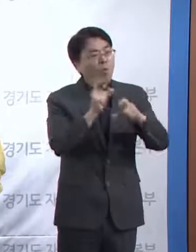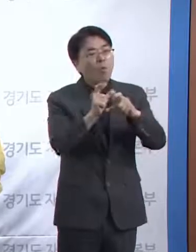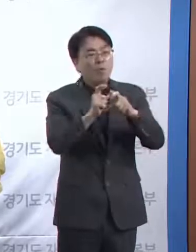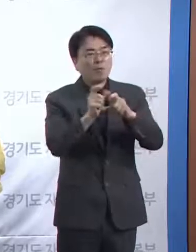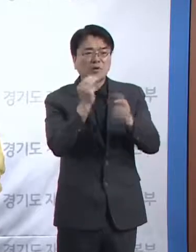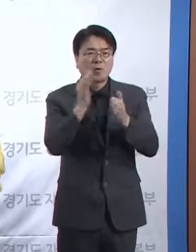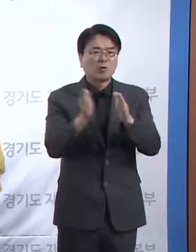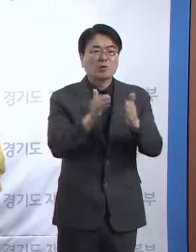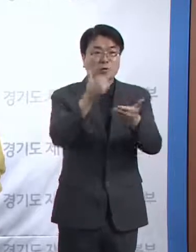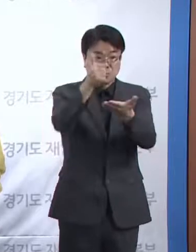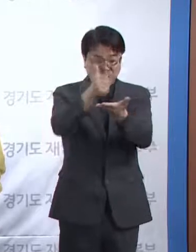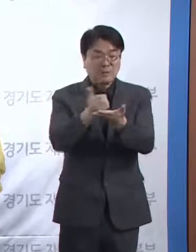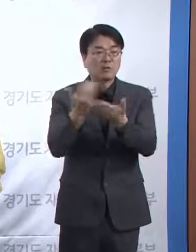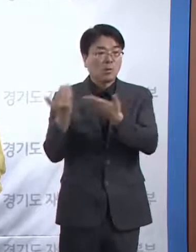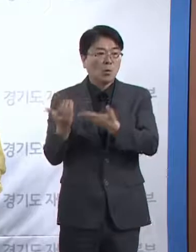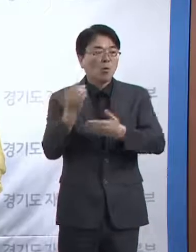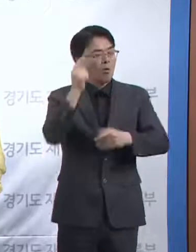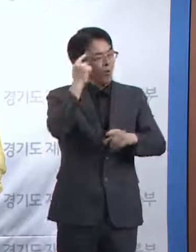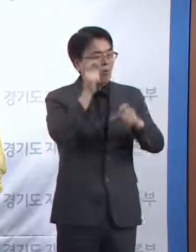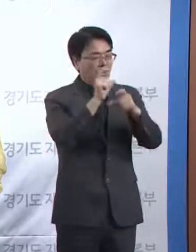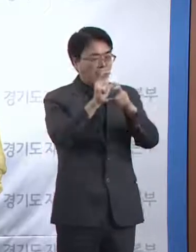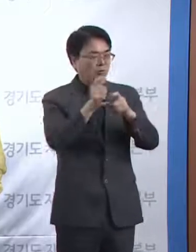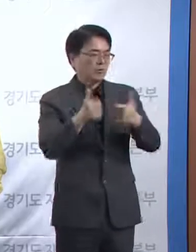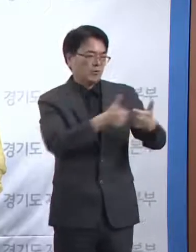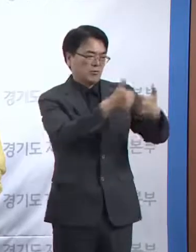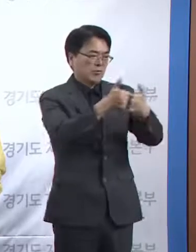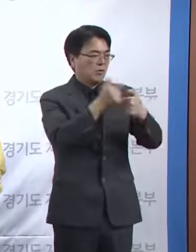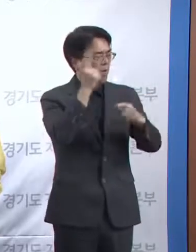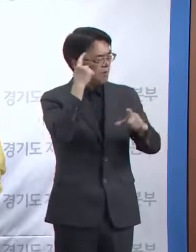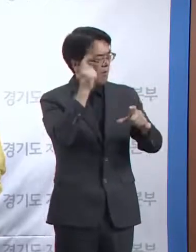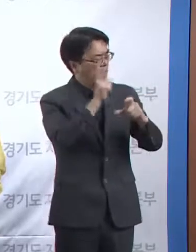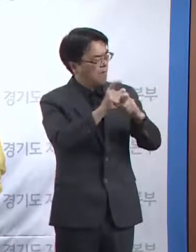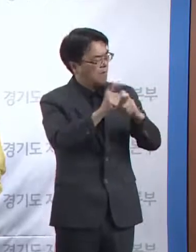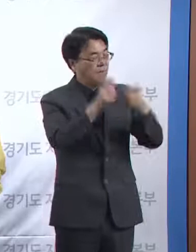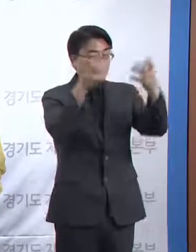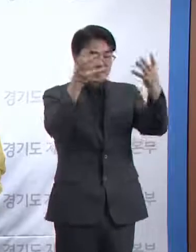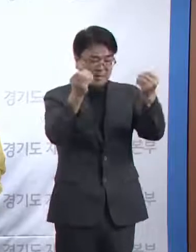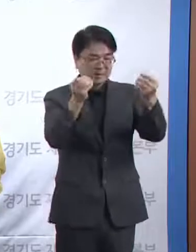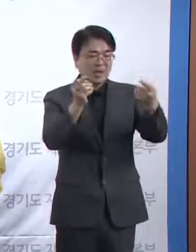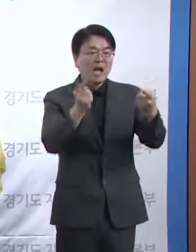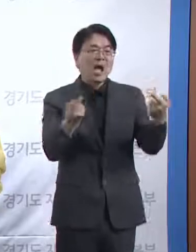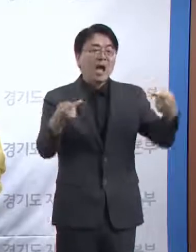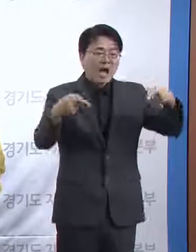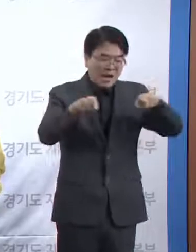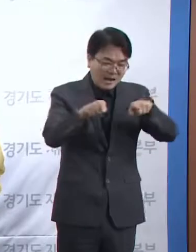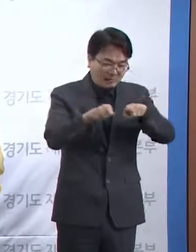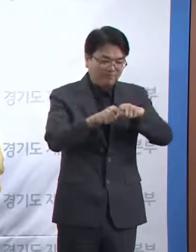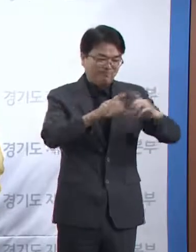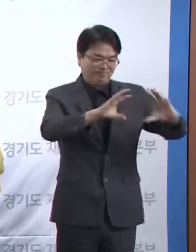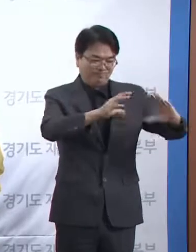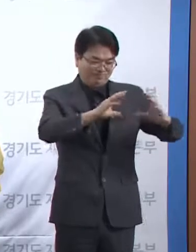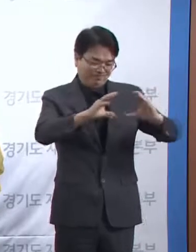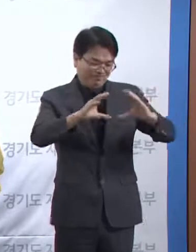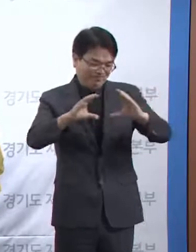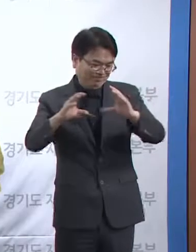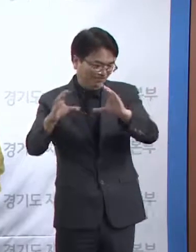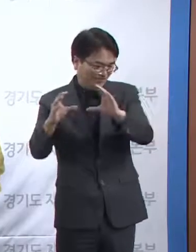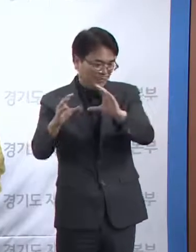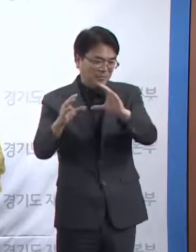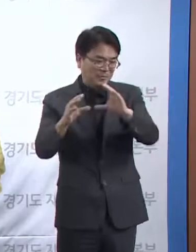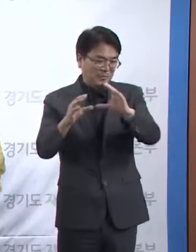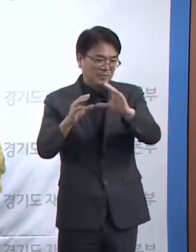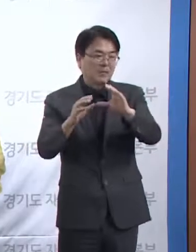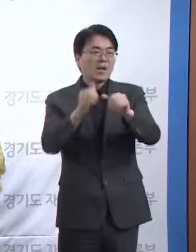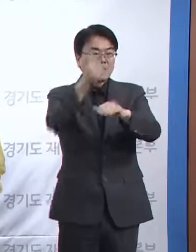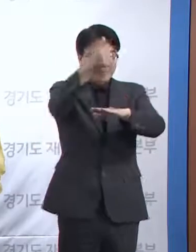저희가 의장님과 제가 제안을 우리 수석당과 위원장들과의 의논을 통해서 안